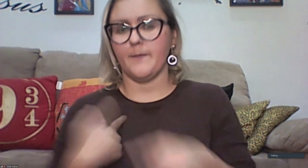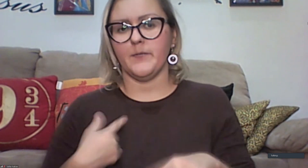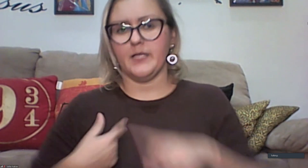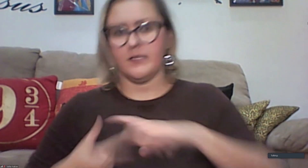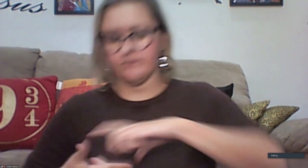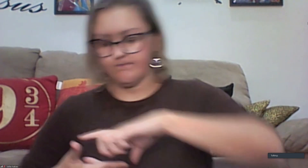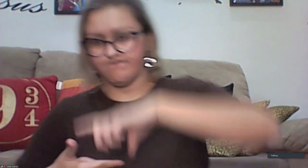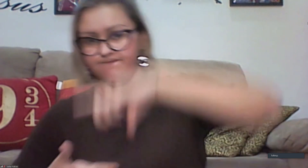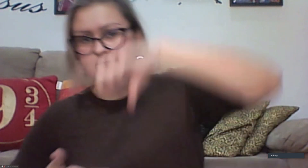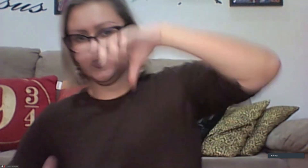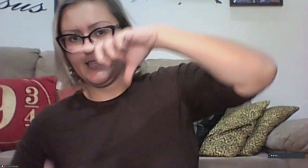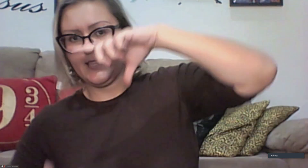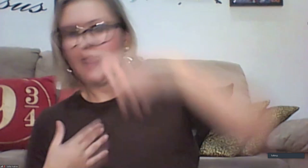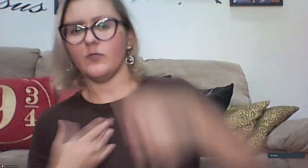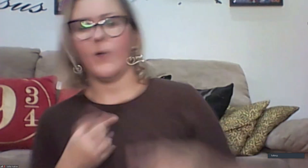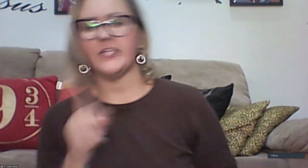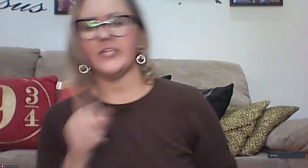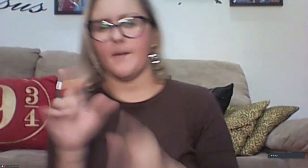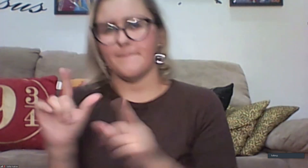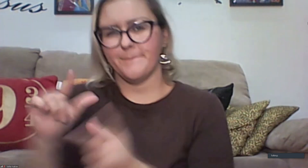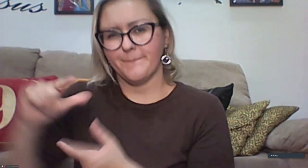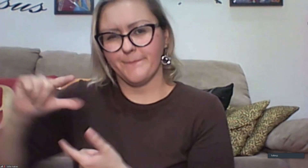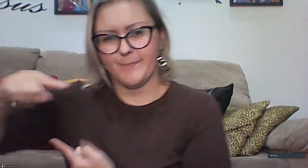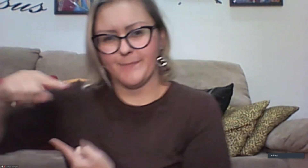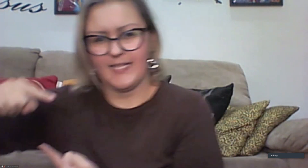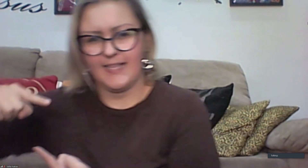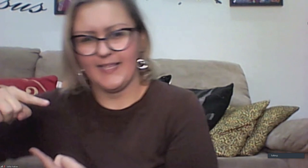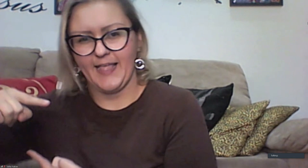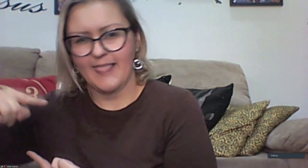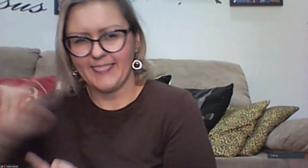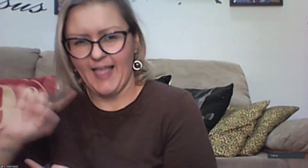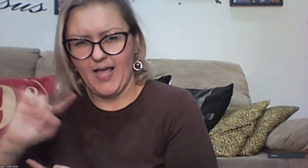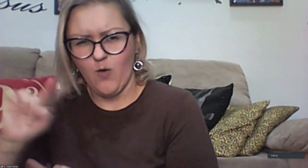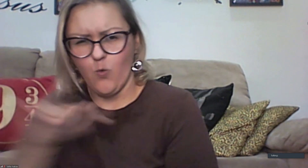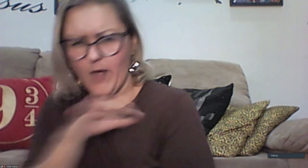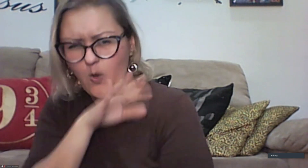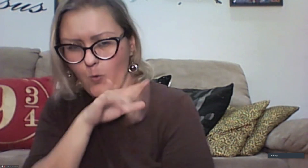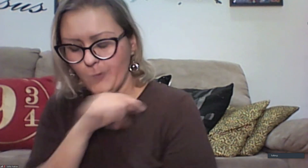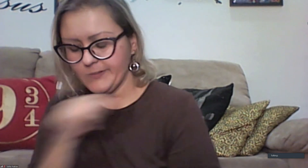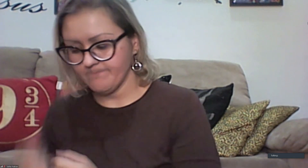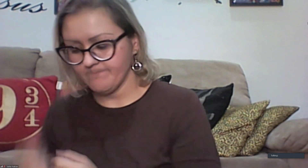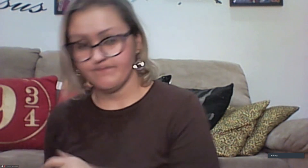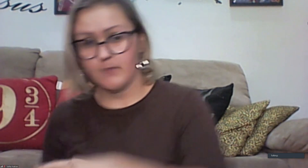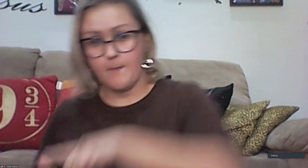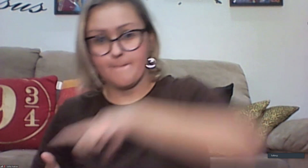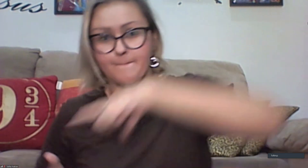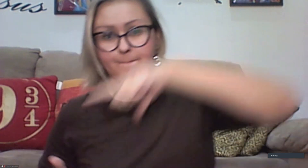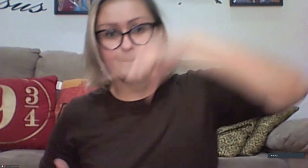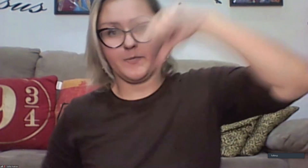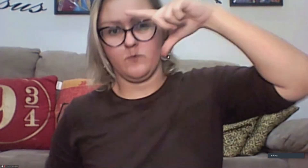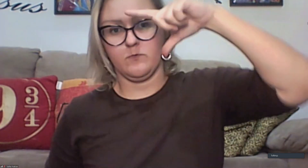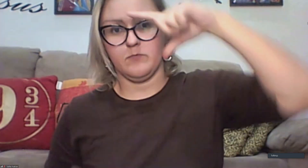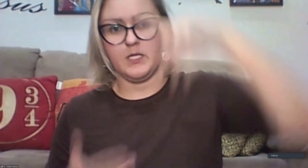modalidades. Eu tenho que usar ali a imagem, né? Que às vezes fica muito ruim, que eu posso ampliar.